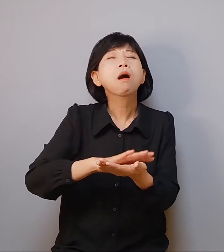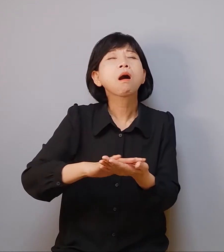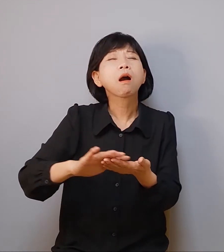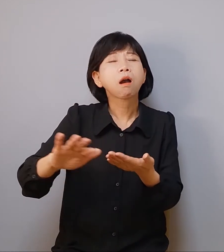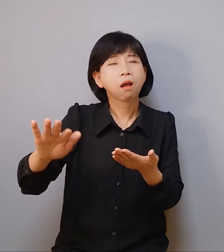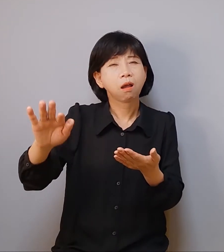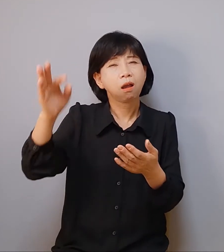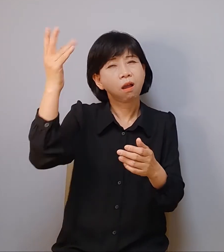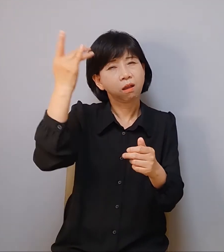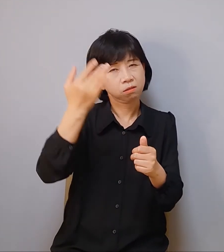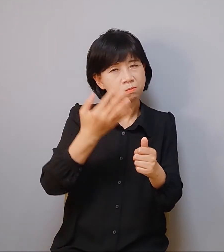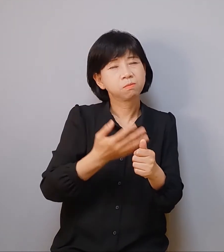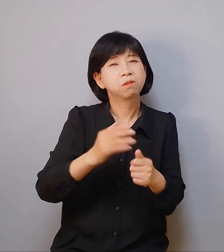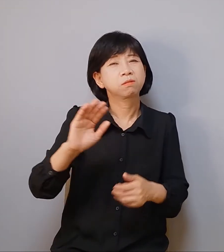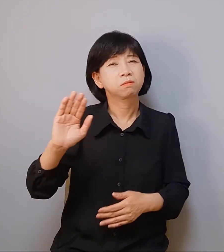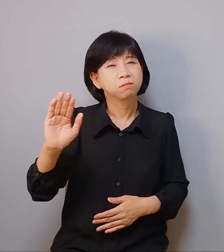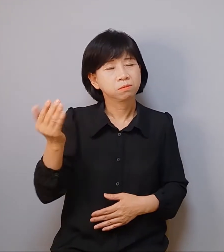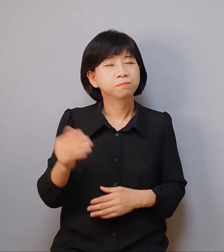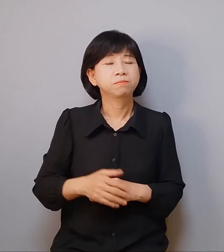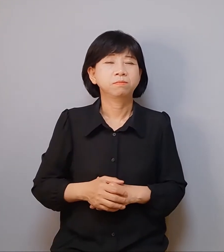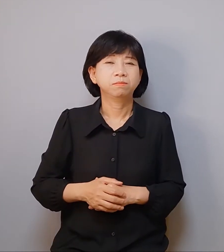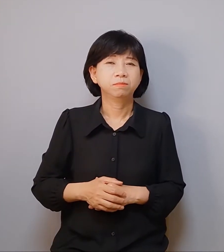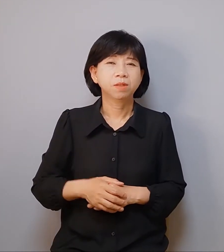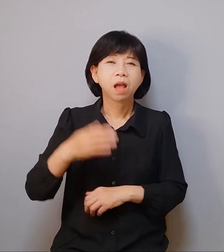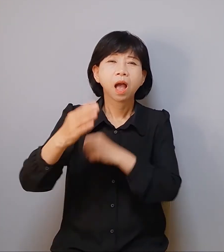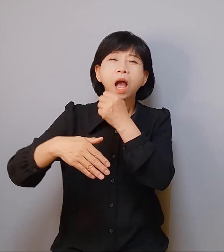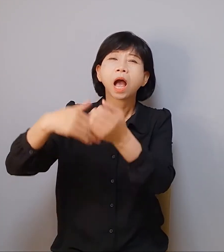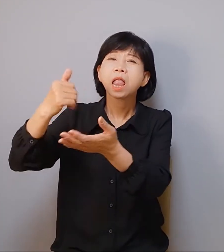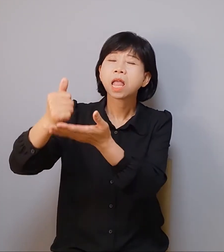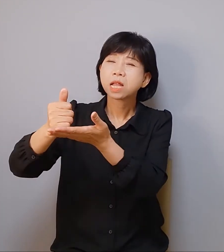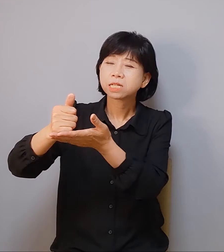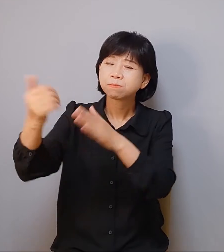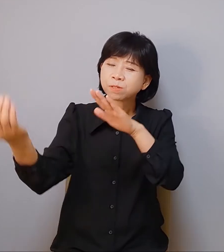왜일까요? 하나님이 행하실 일이 기대되기 때문입니다.